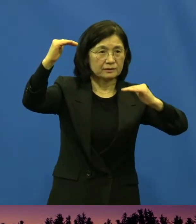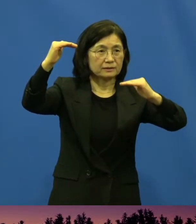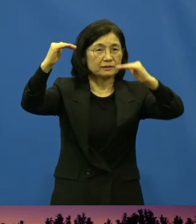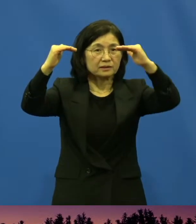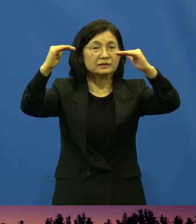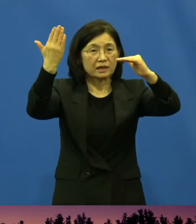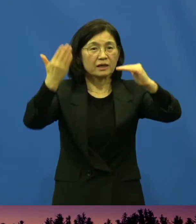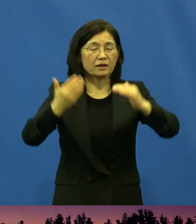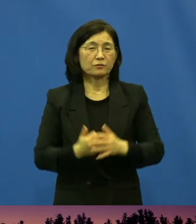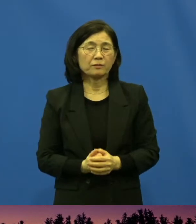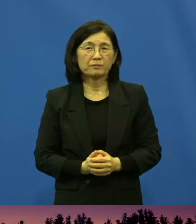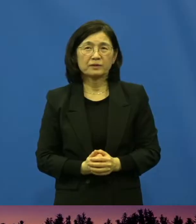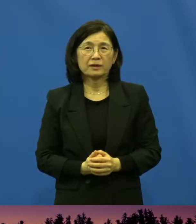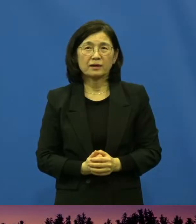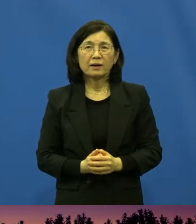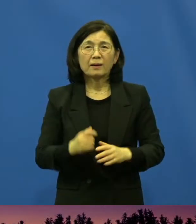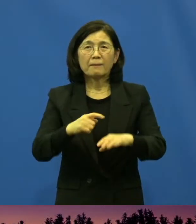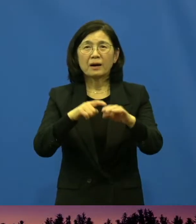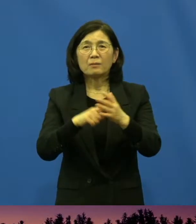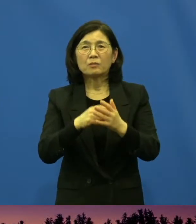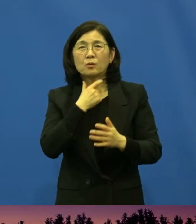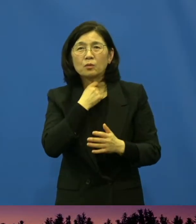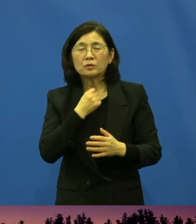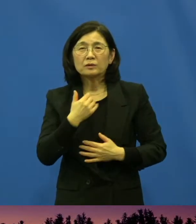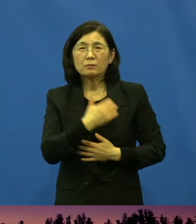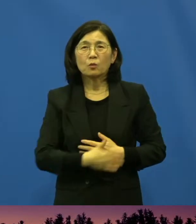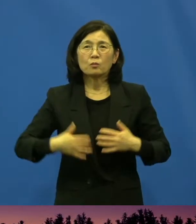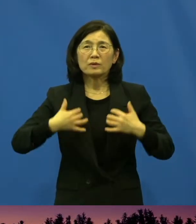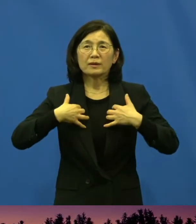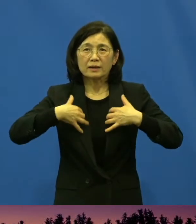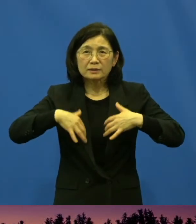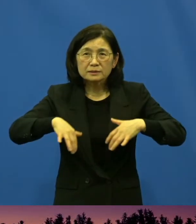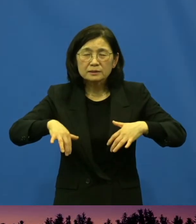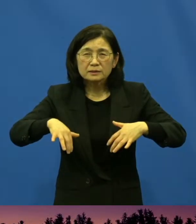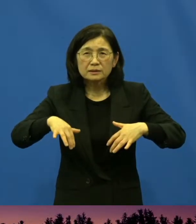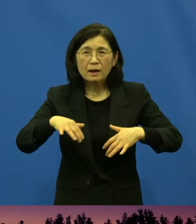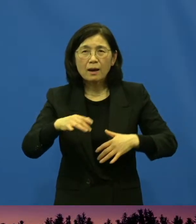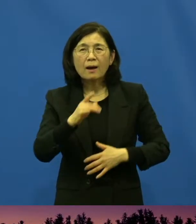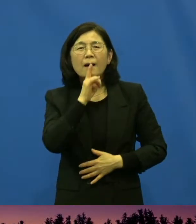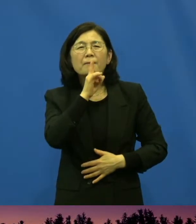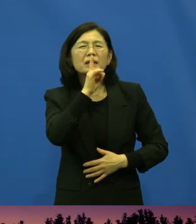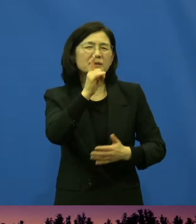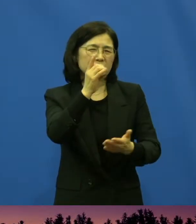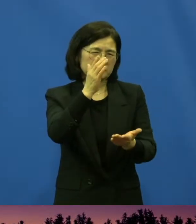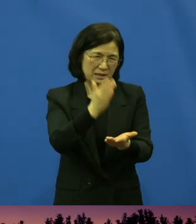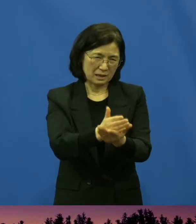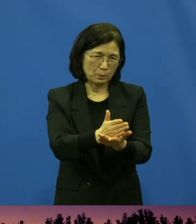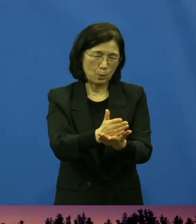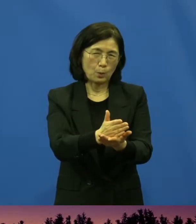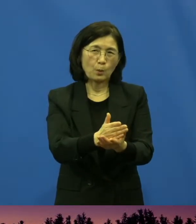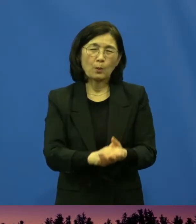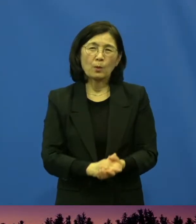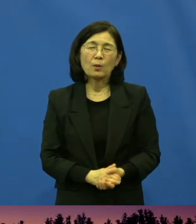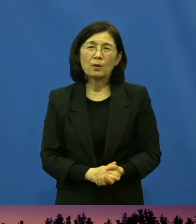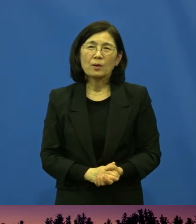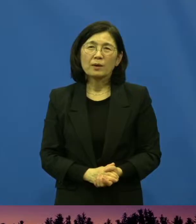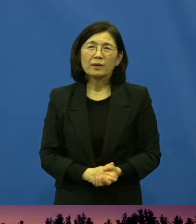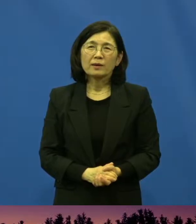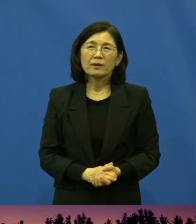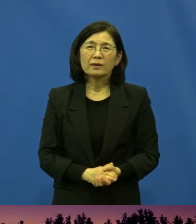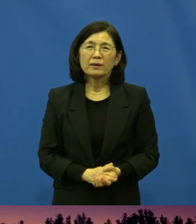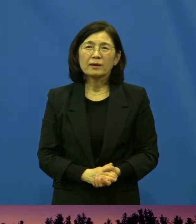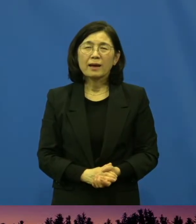여러분, 계속 마음은 원이라도 육신이 약하도다를 외치면 안 되죠. 자, 그러면 어떻게 돼요?